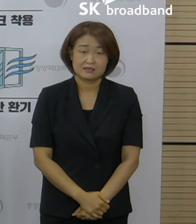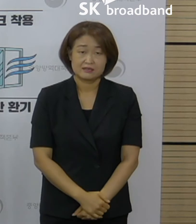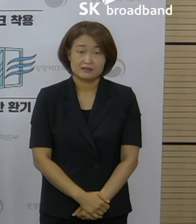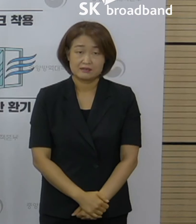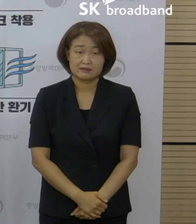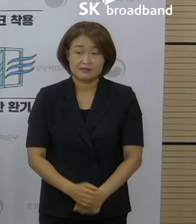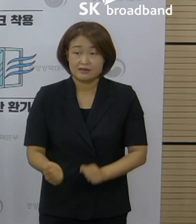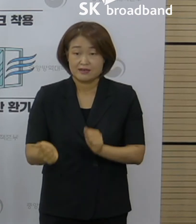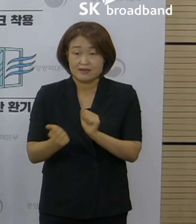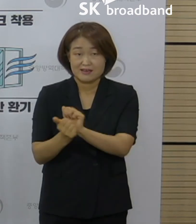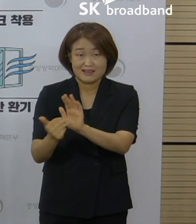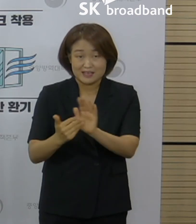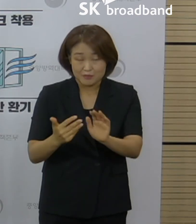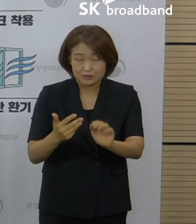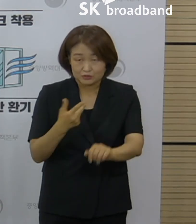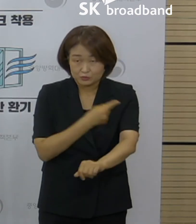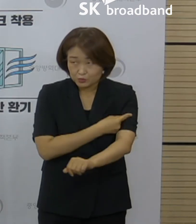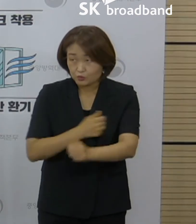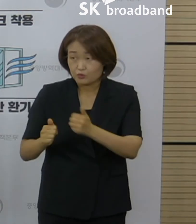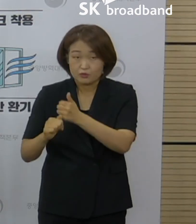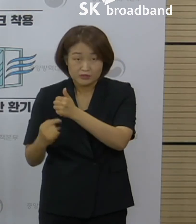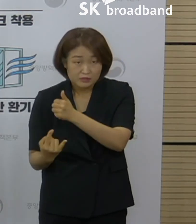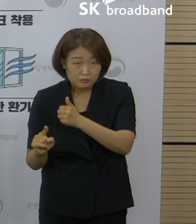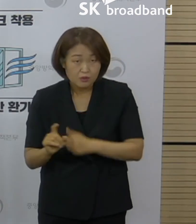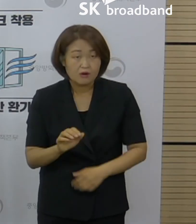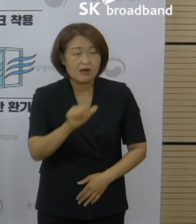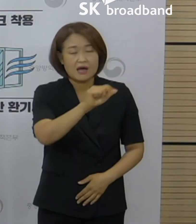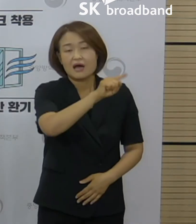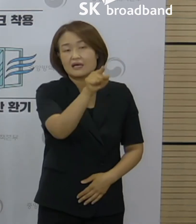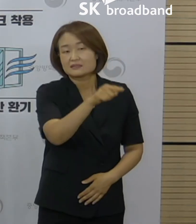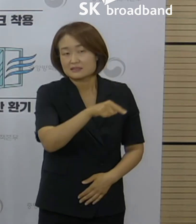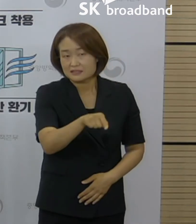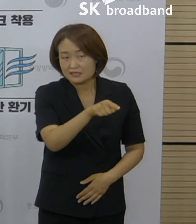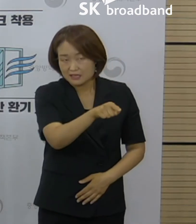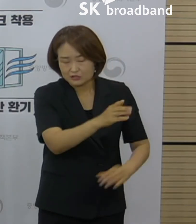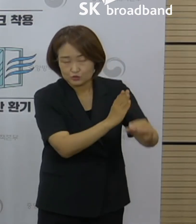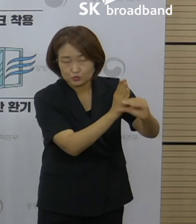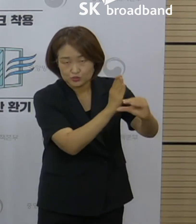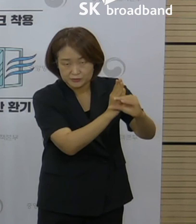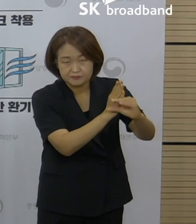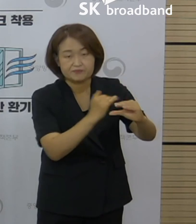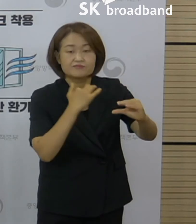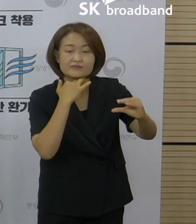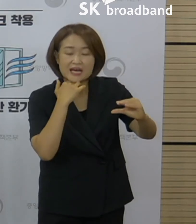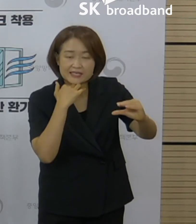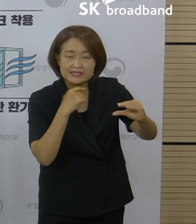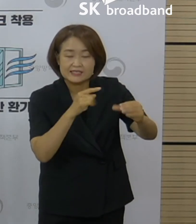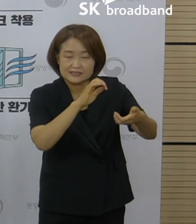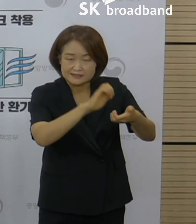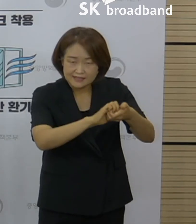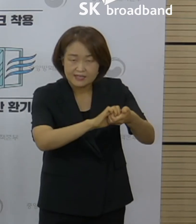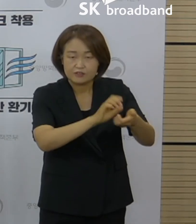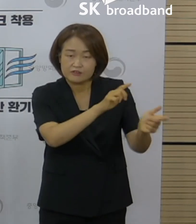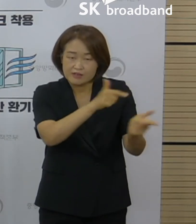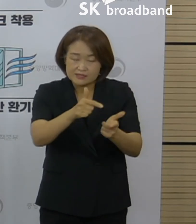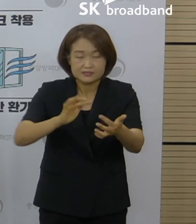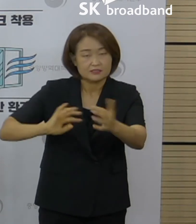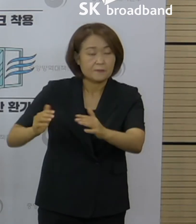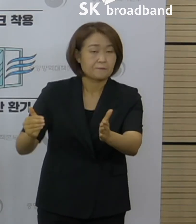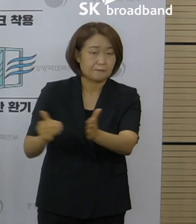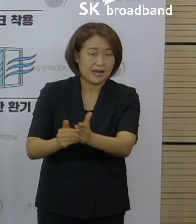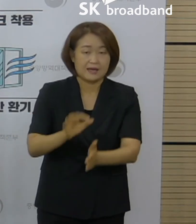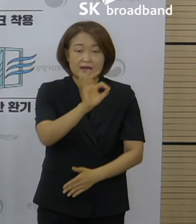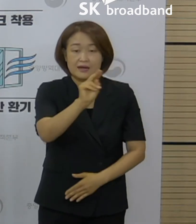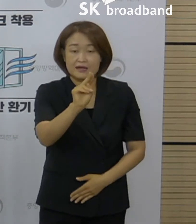예방접종 전문위원회에서는 아스트라제네카 백신을 중심으로 이제 연령 제한에 대한 부분이 논의가 됐고, 얀센 백신에